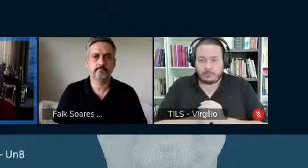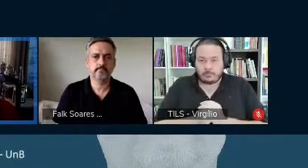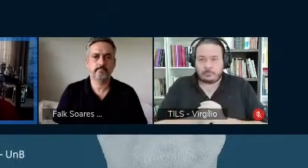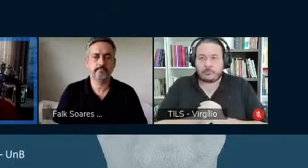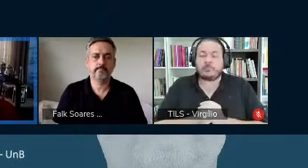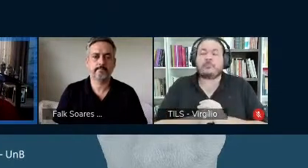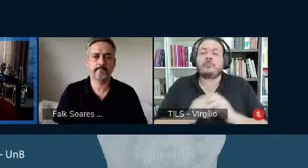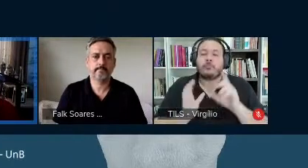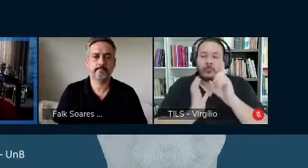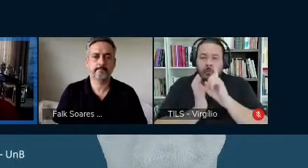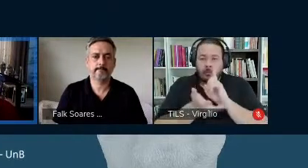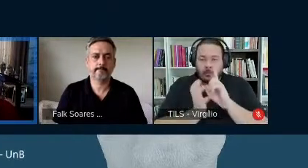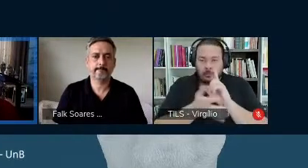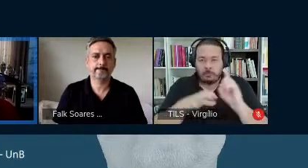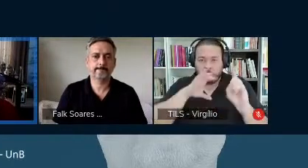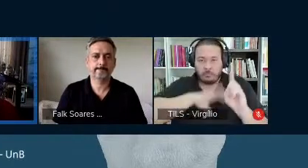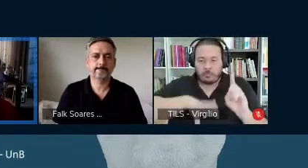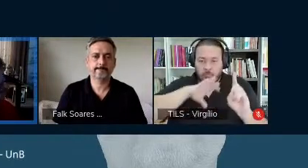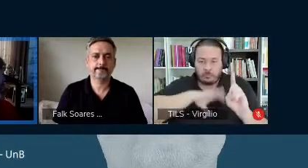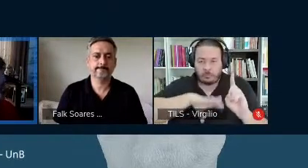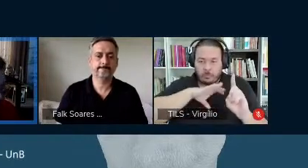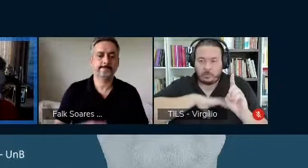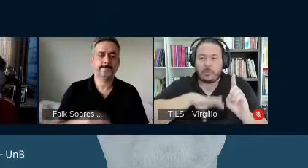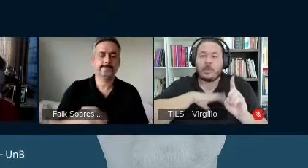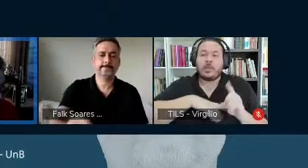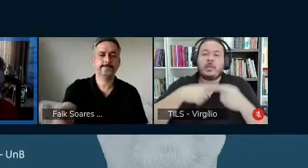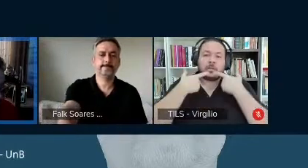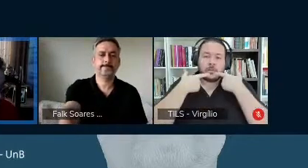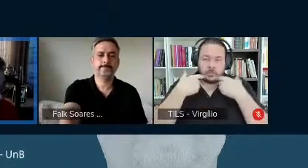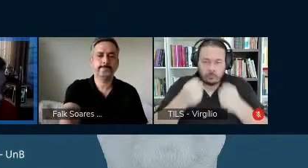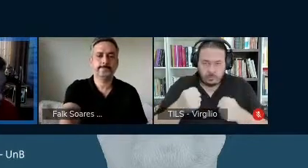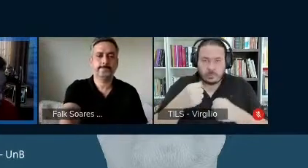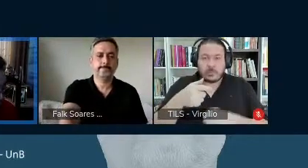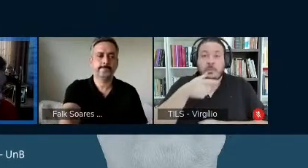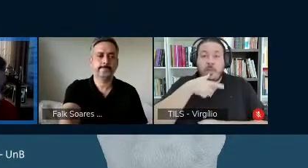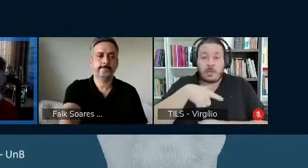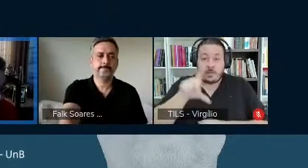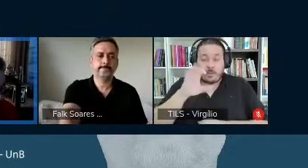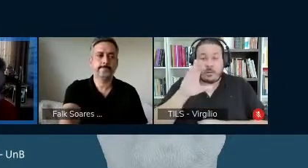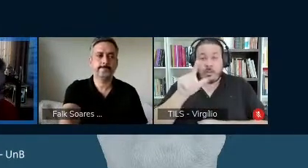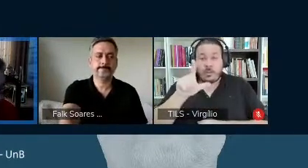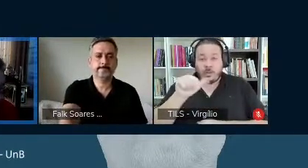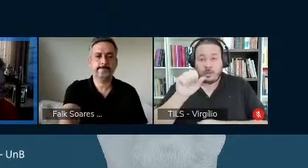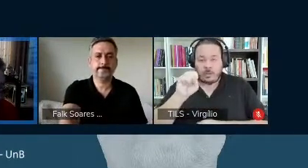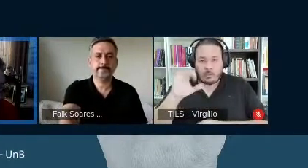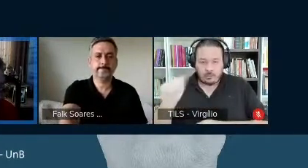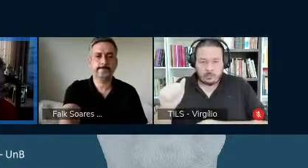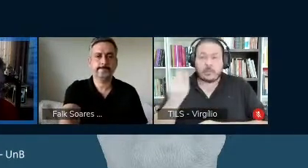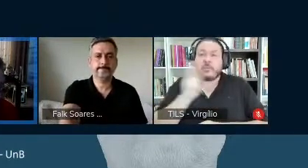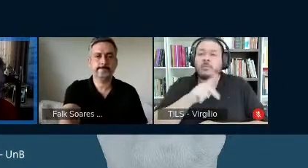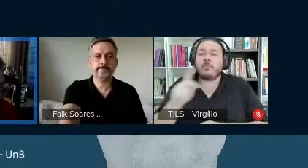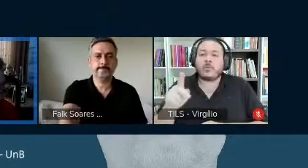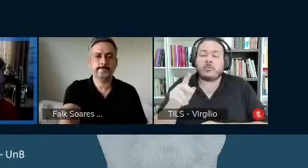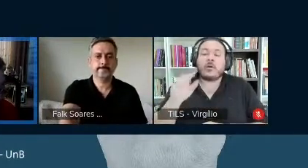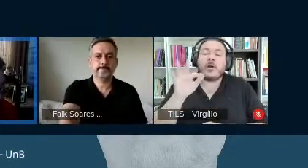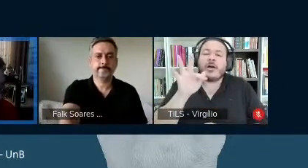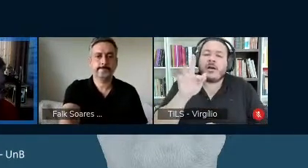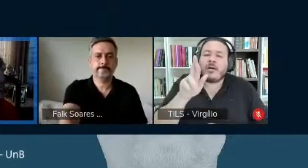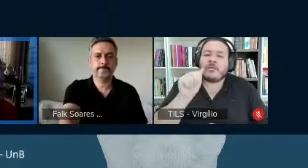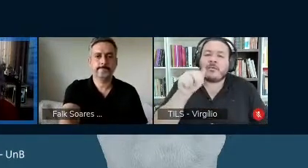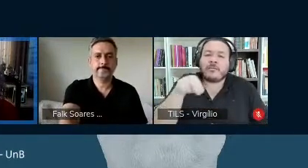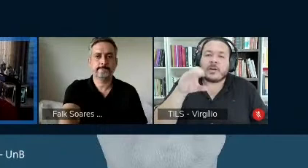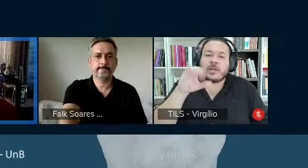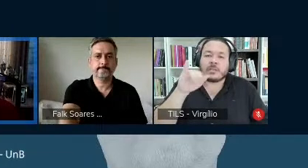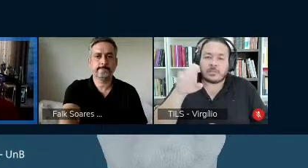Departamento de Linguística, Português e Línguas Clássicas, da professora doutora Franciele Cantarelli